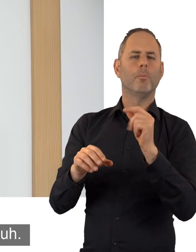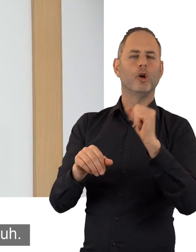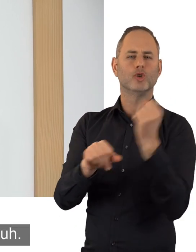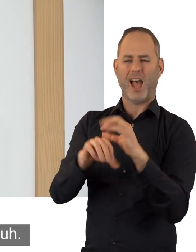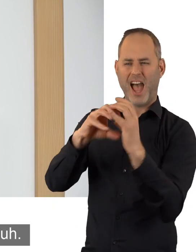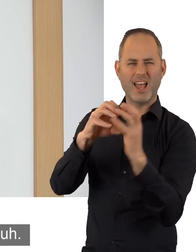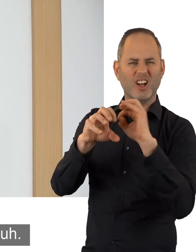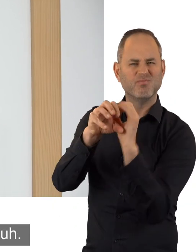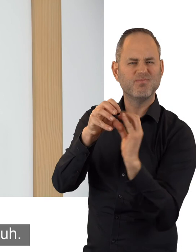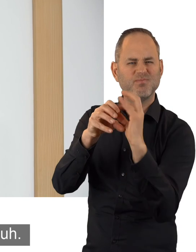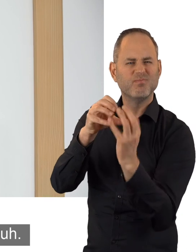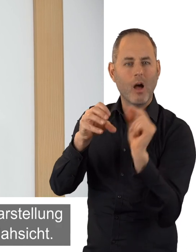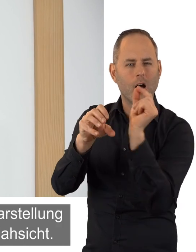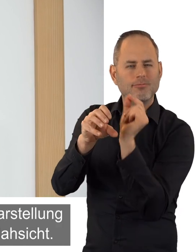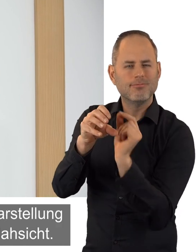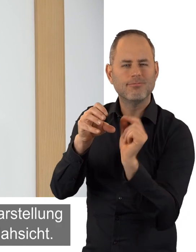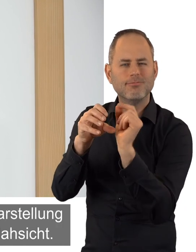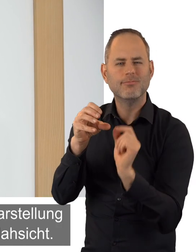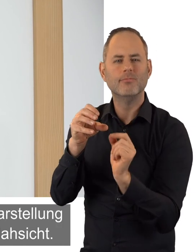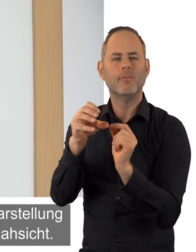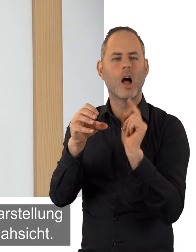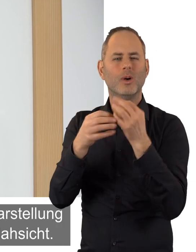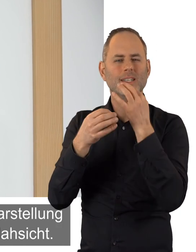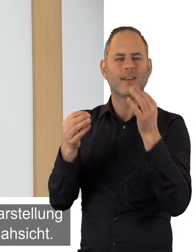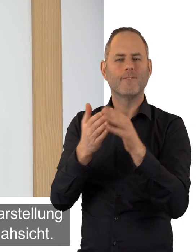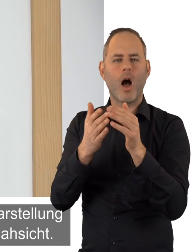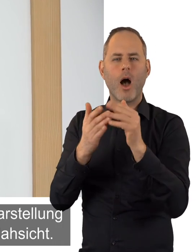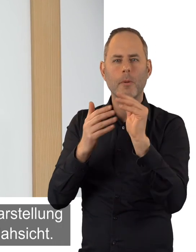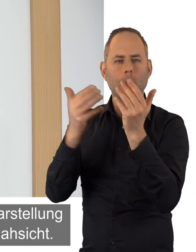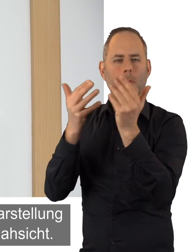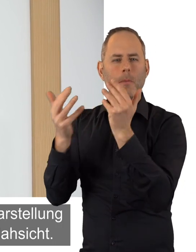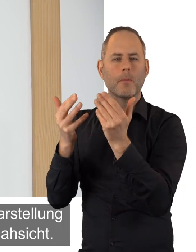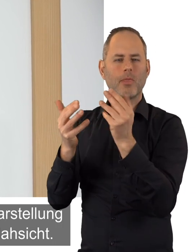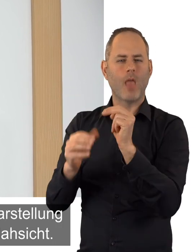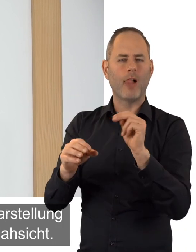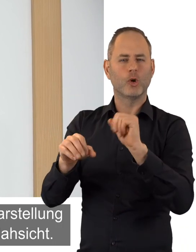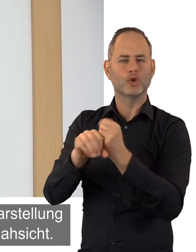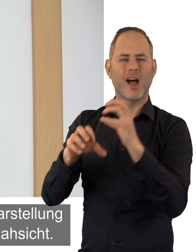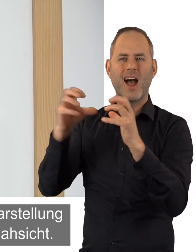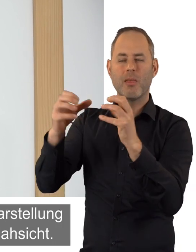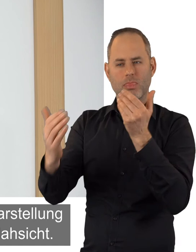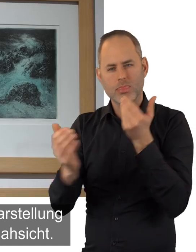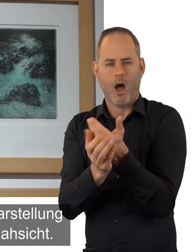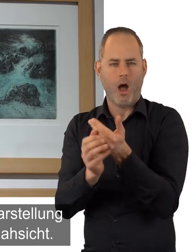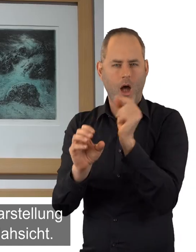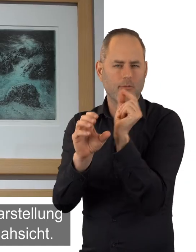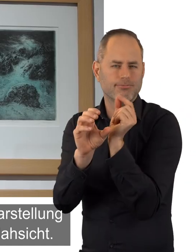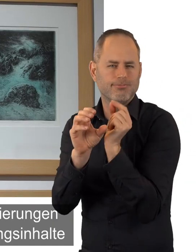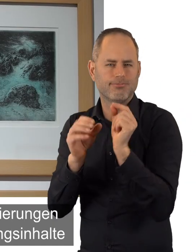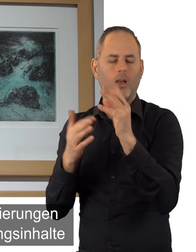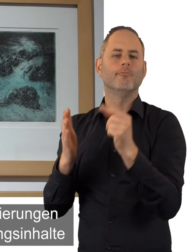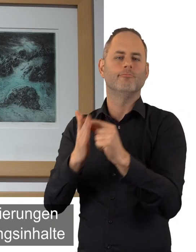Nagelflug. Verbunden ist auch die farbige Darstellung des Nagelfluggesteins in der Nahsicht,